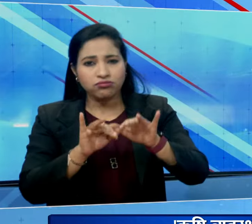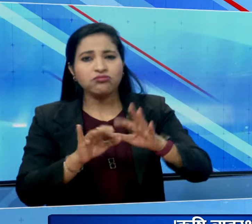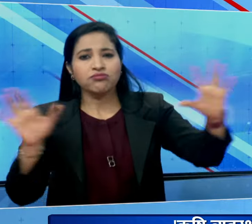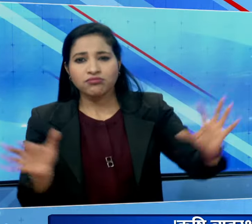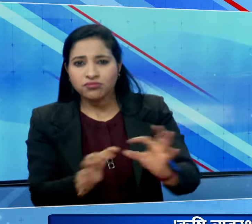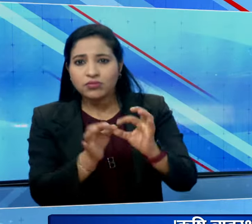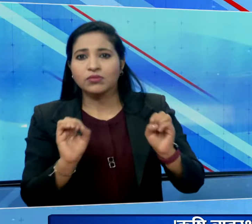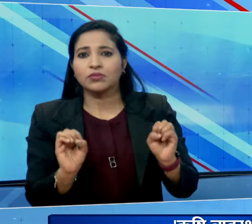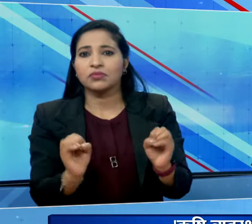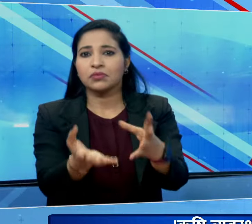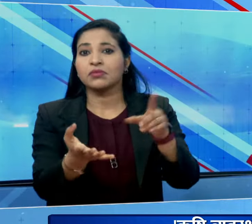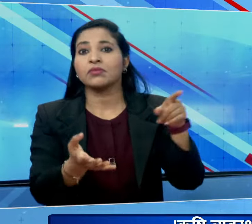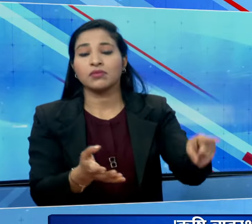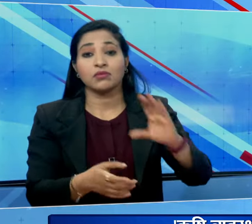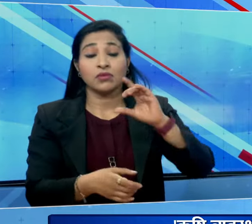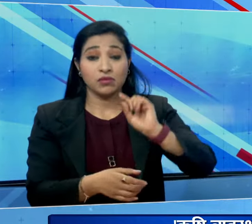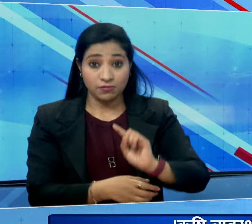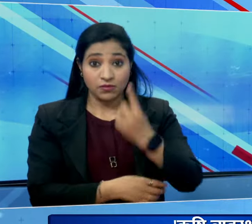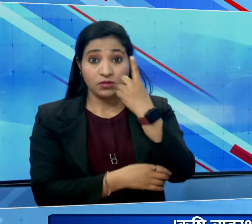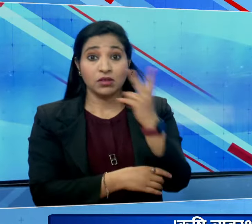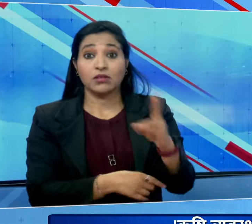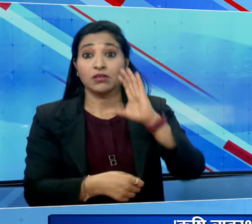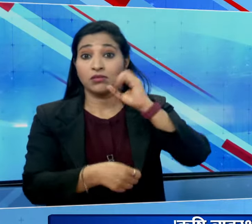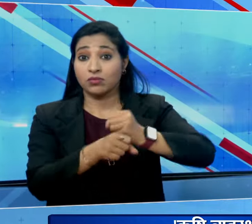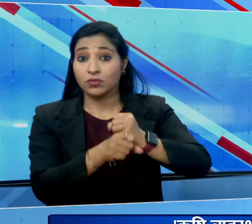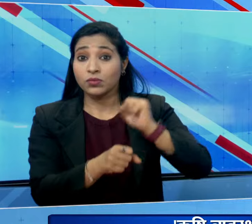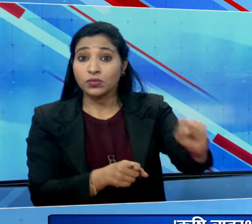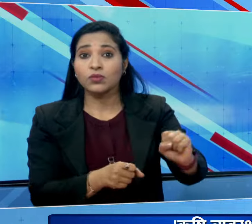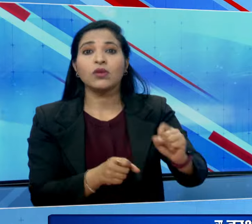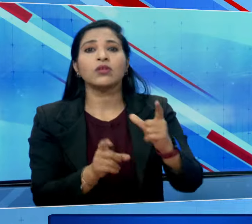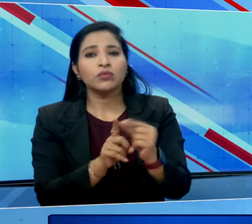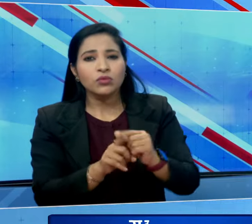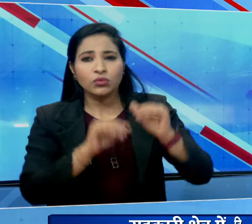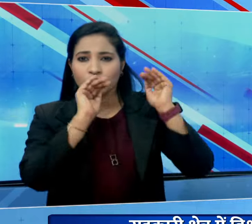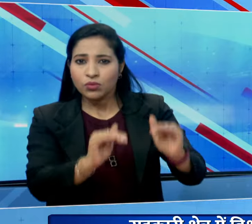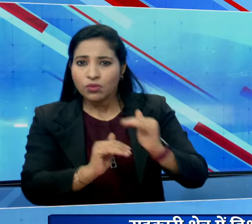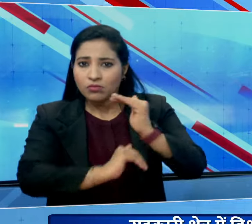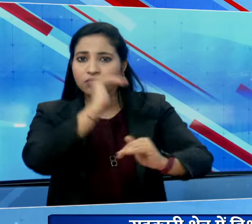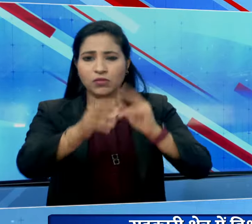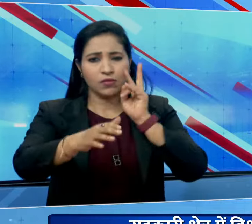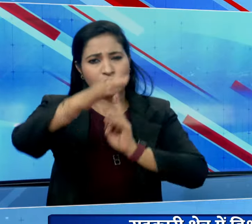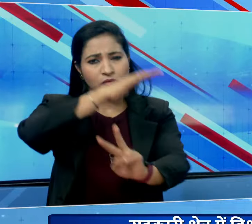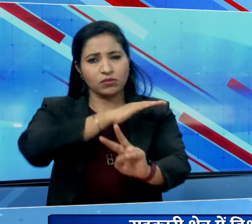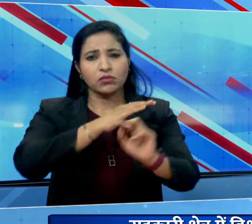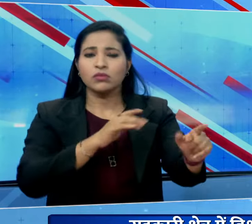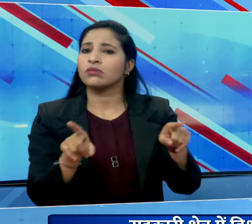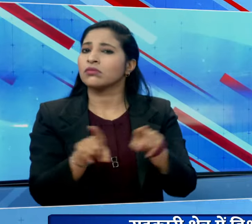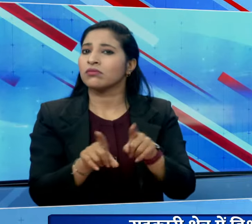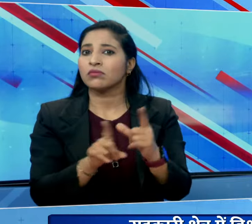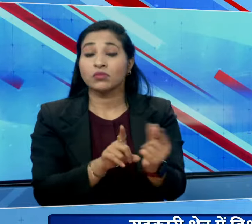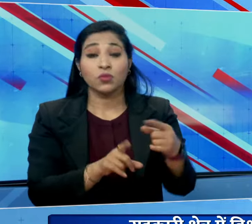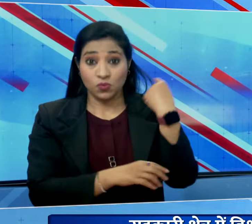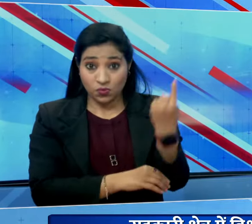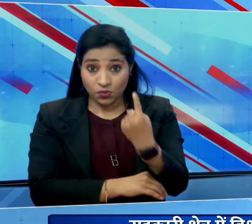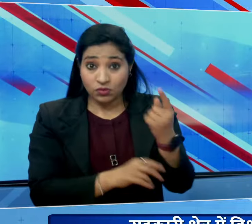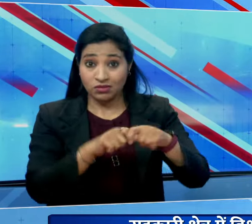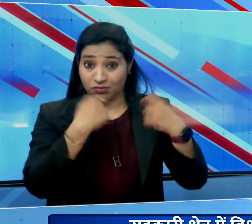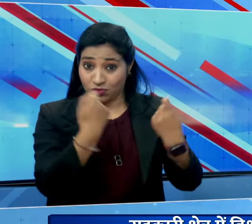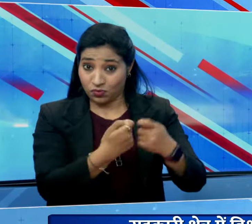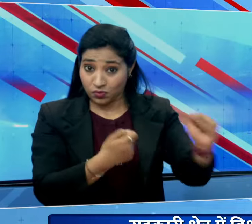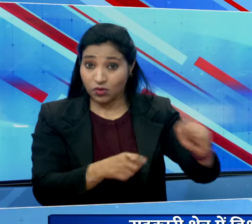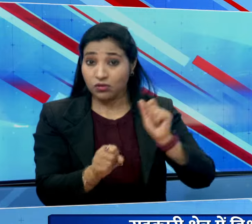का भी शुभारंभ किया यह पहल केंद्र सरकार के सहकार से समृद्धि विजन के अनुरूप है इससे ना केवल इन समितियों